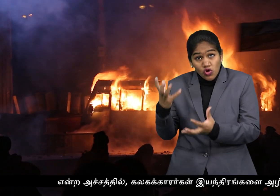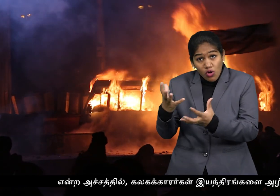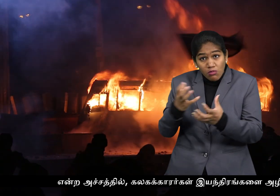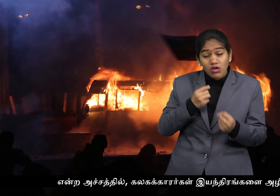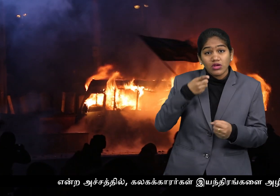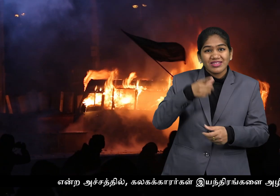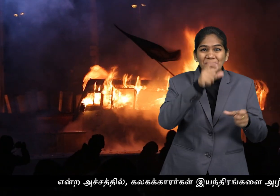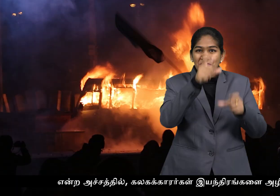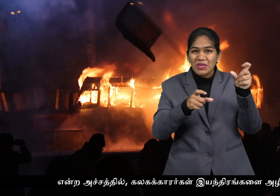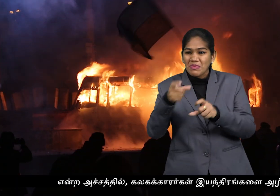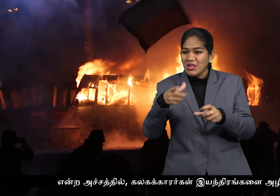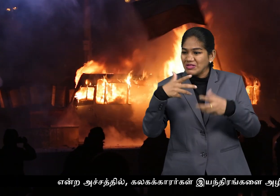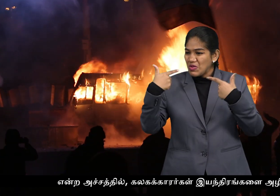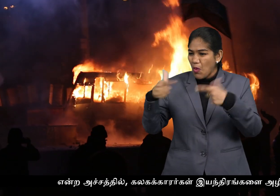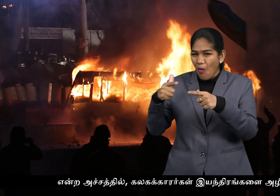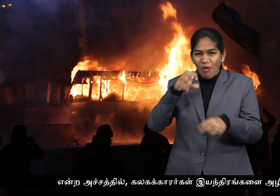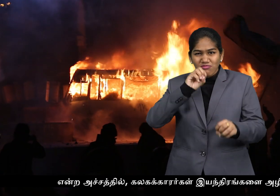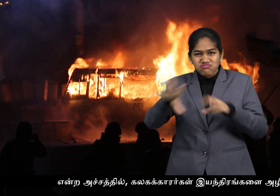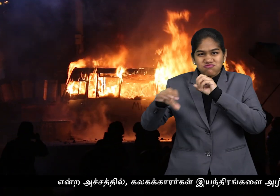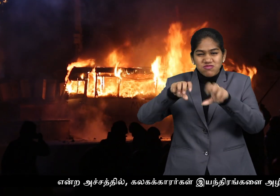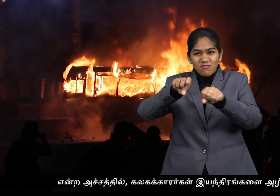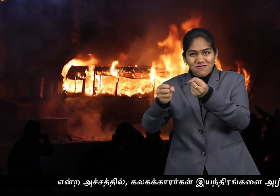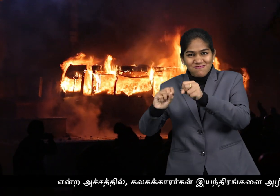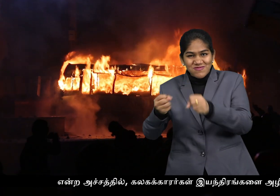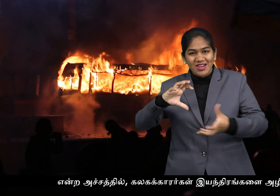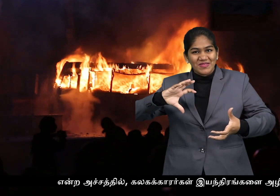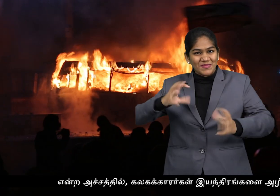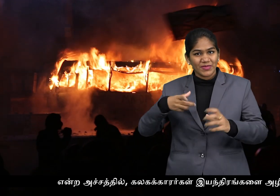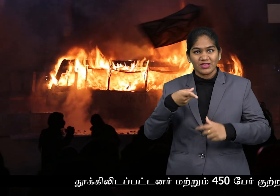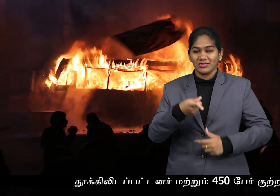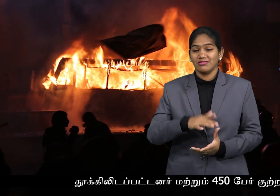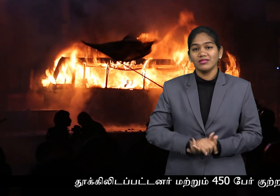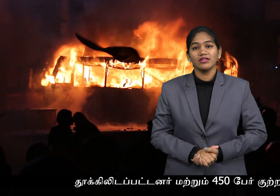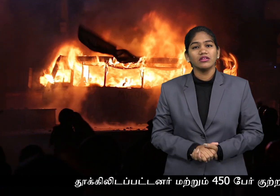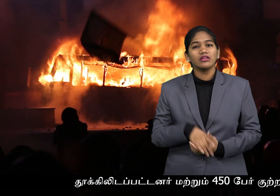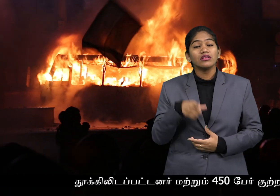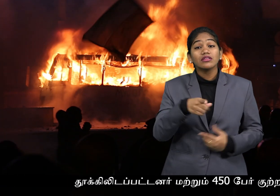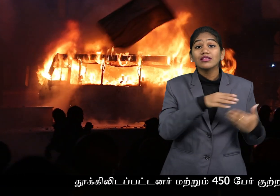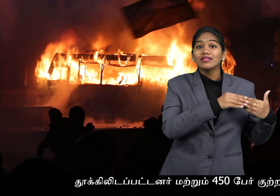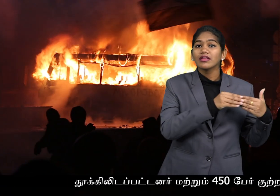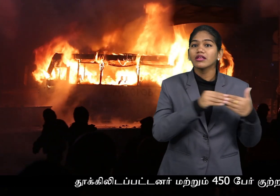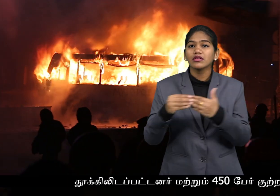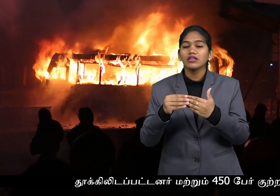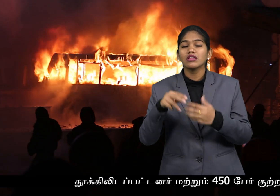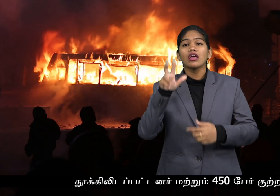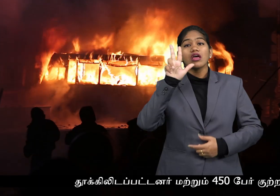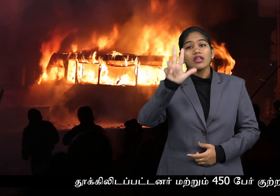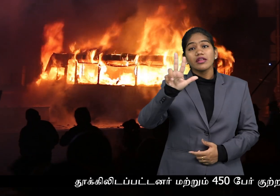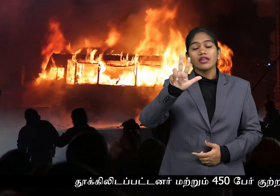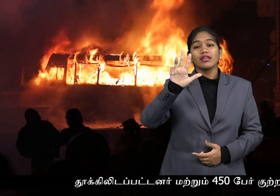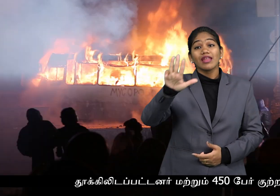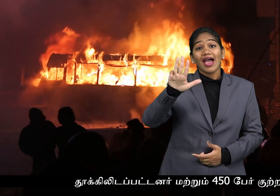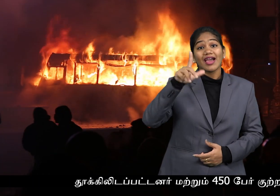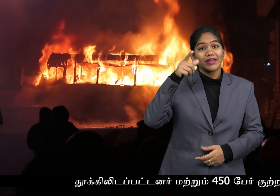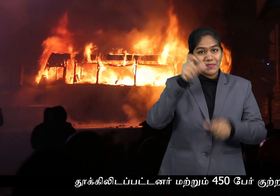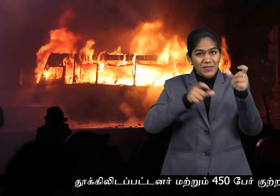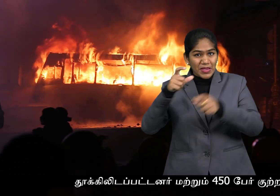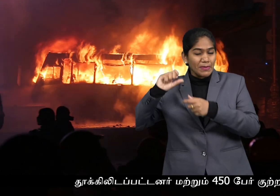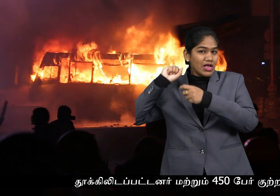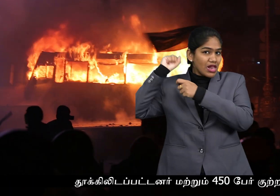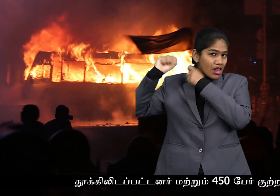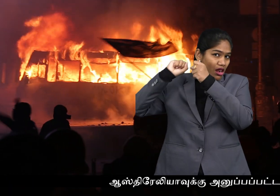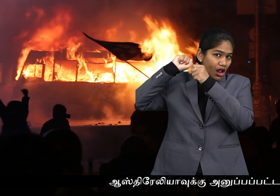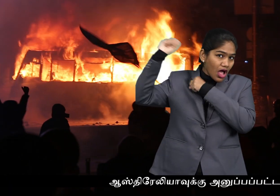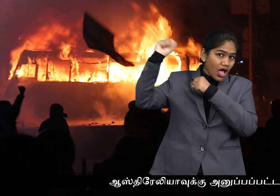கலகக்காரர்கள் இயந்திரங்களை அழித்து 9 பேர் தூக்கிலிடப்பட்டனர் மற்றும் 450 பேர்